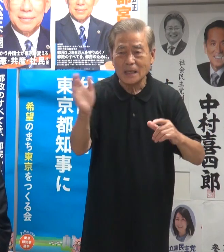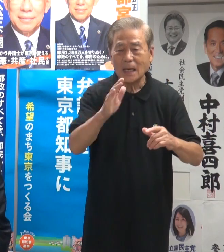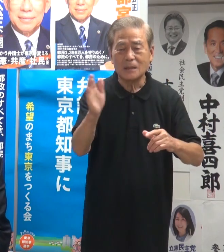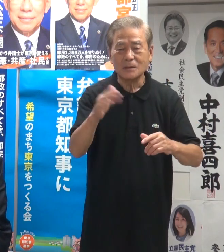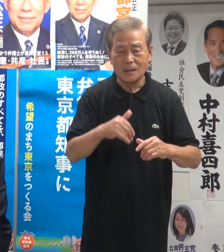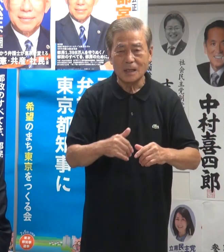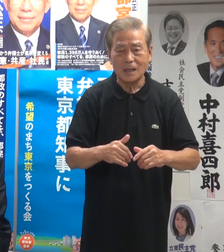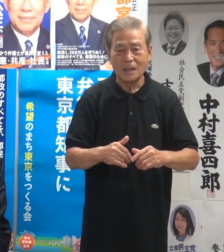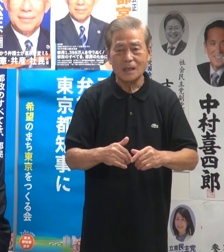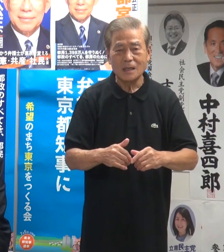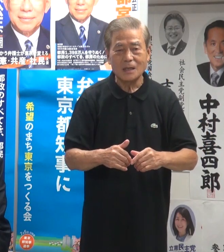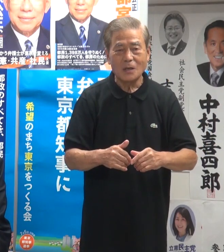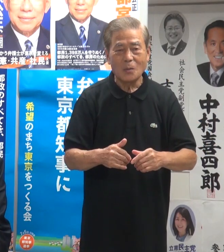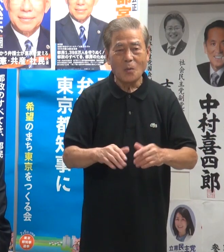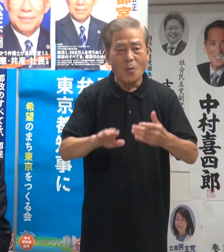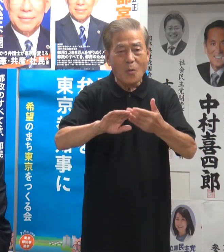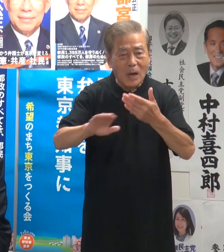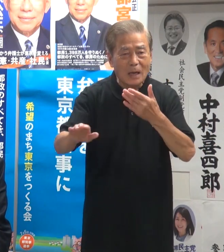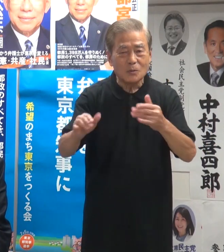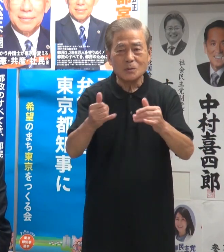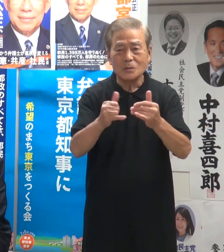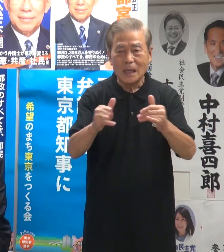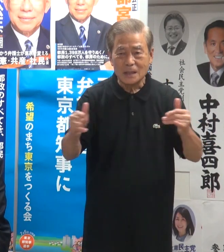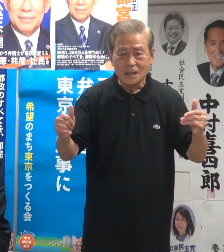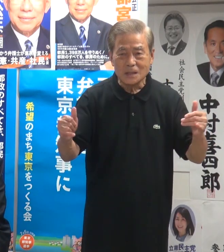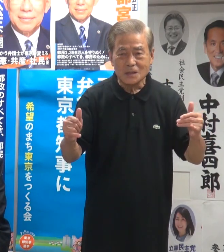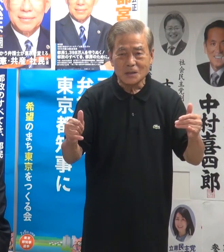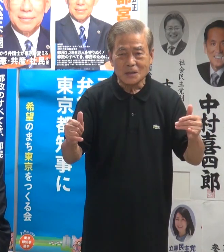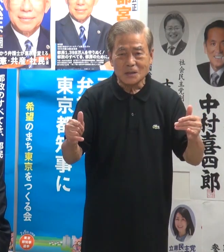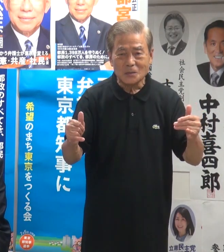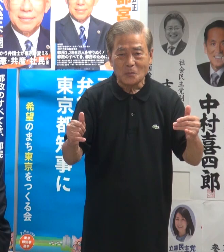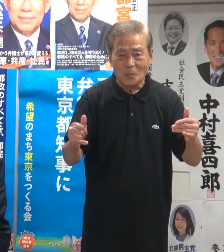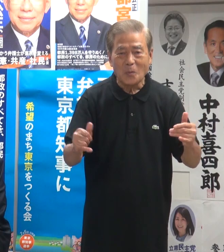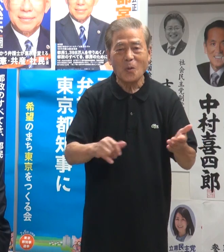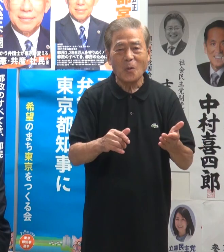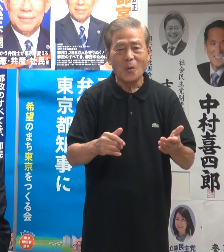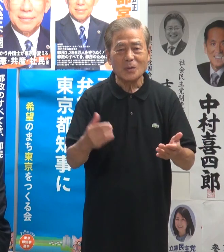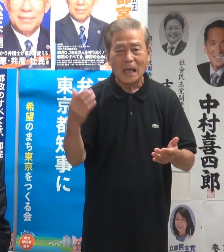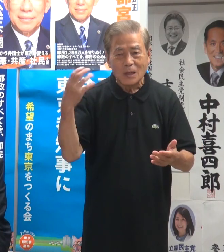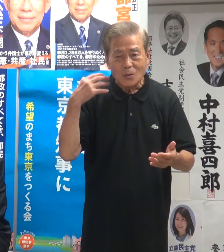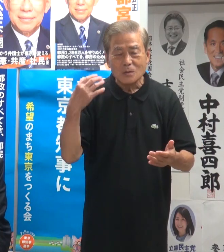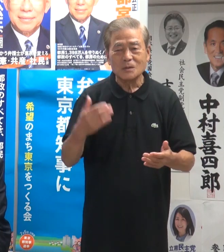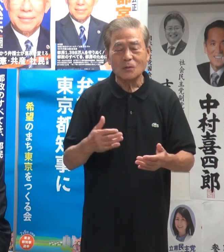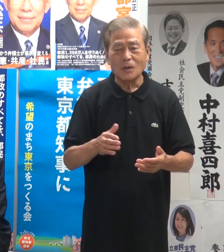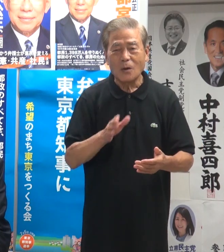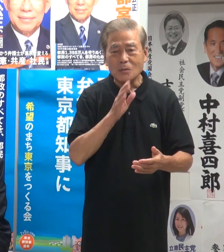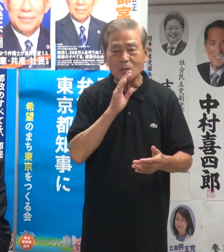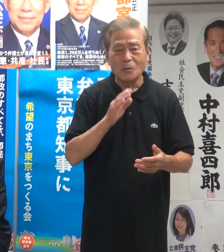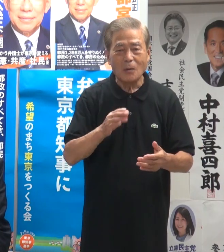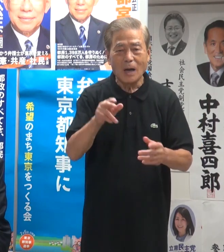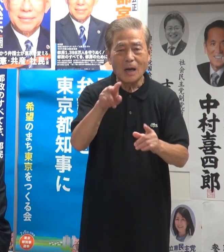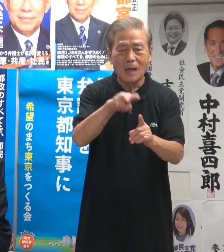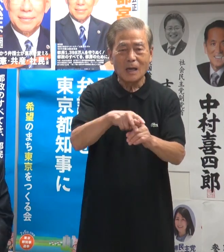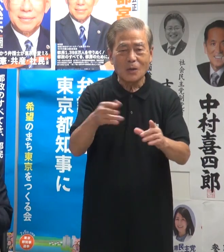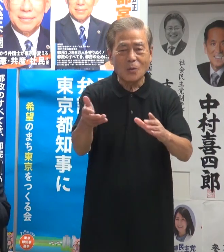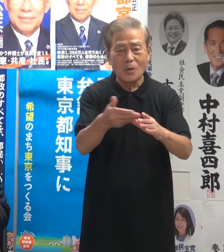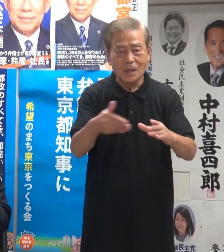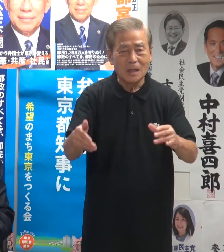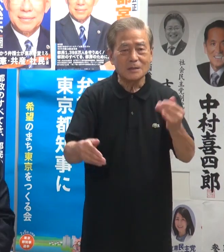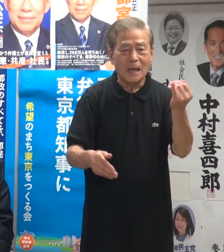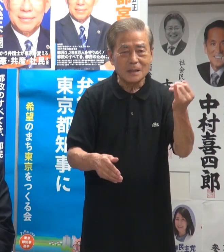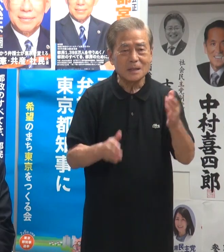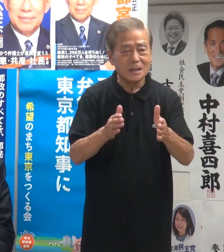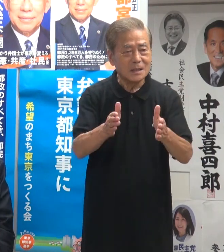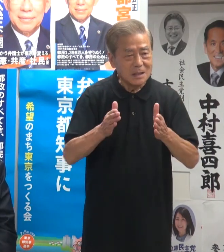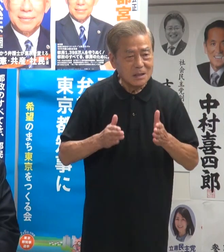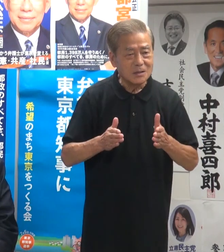を取るとか、その少し控えてもらうとかなかったんかなと思いますけど、まあ、これは後から